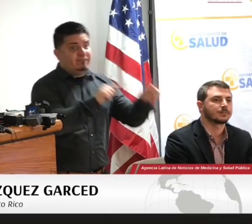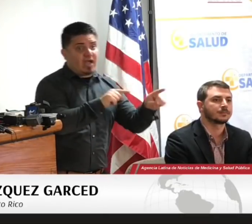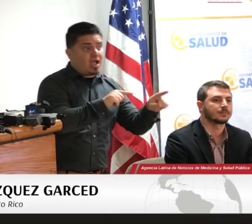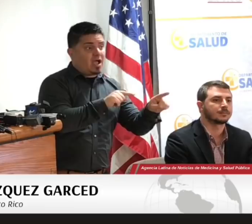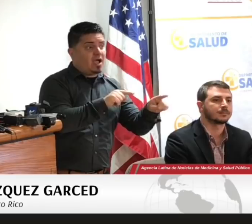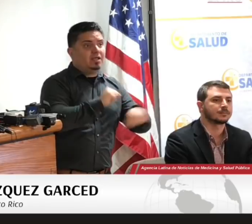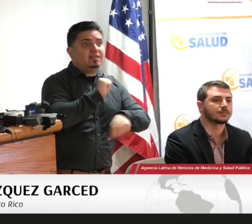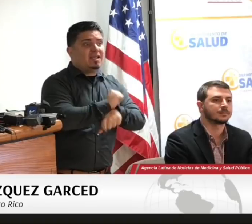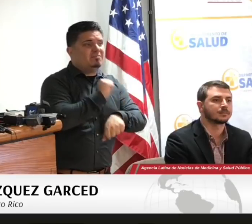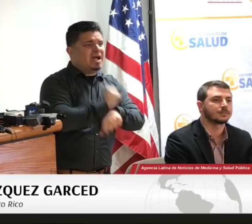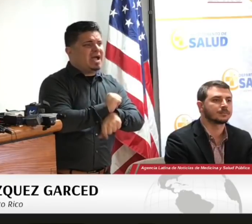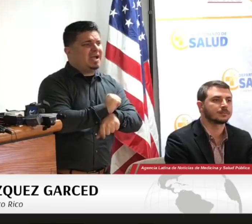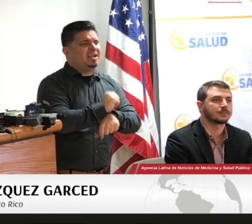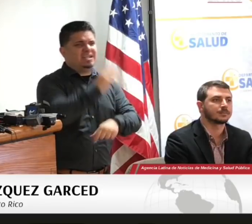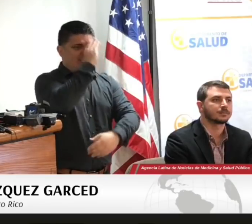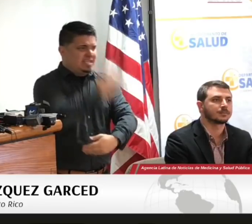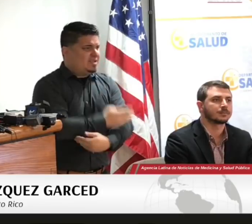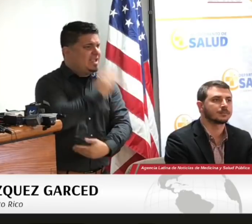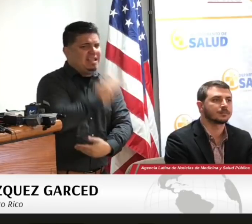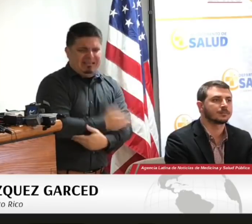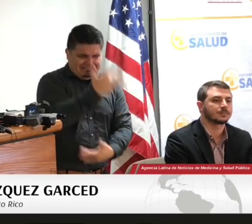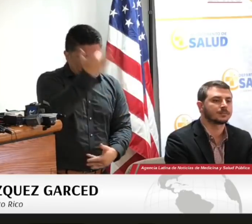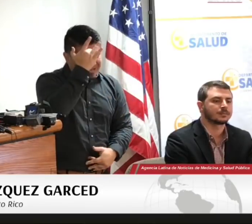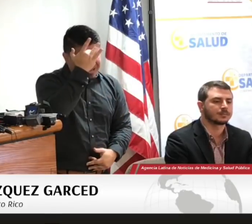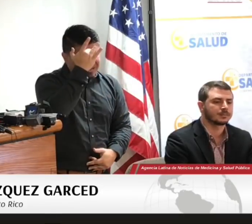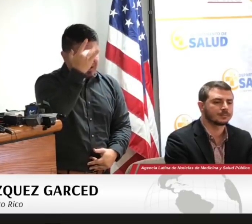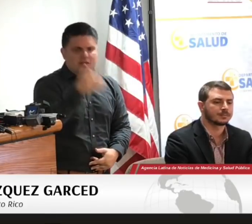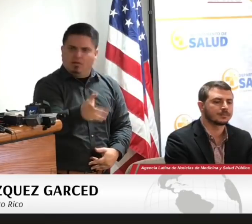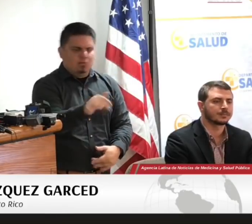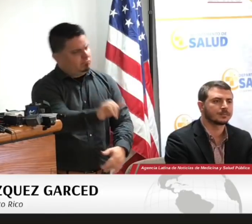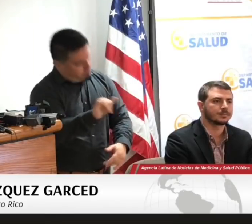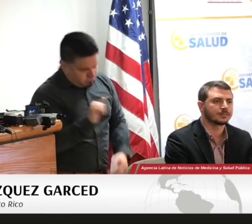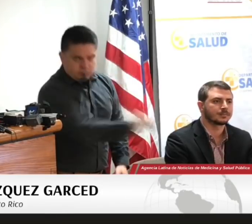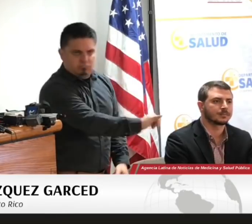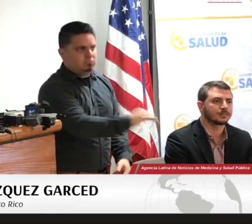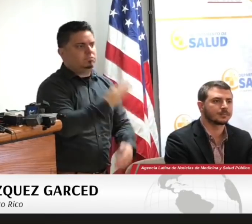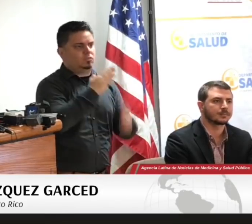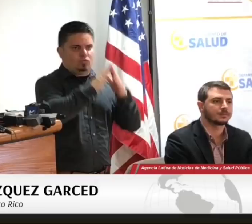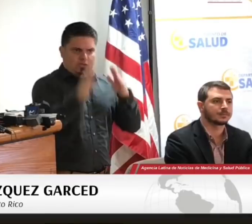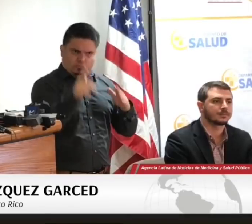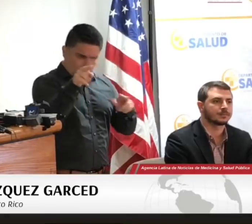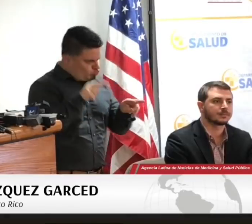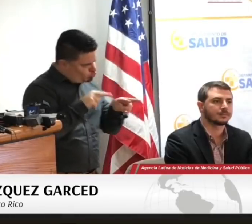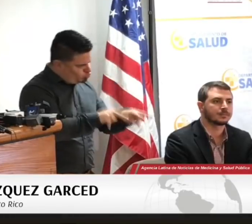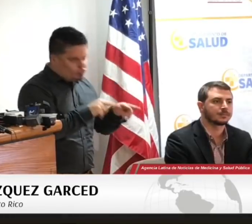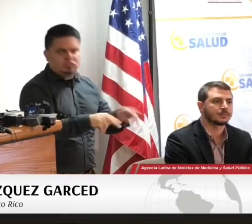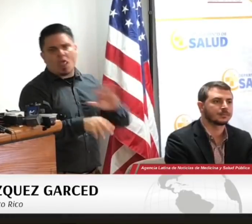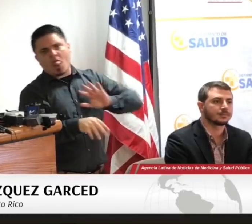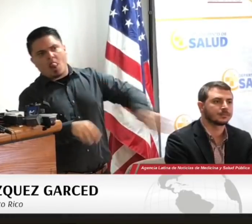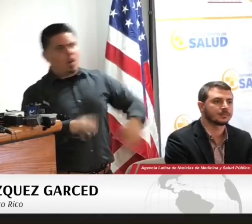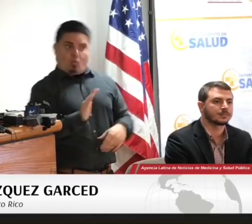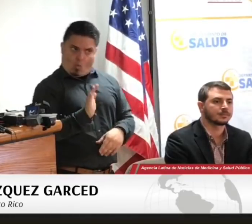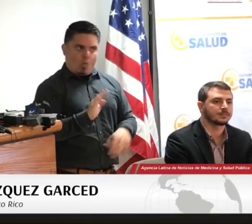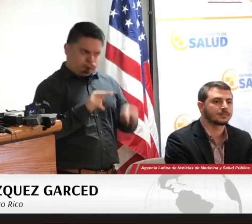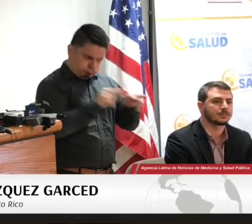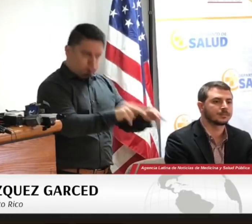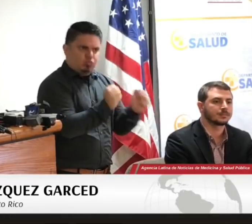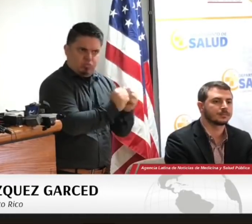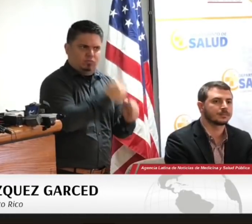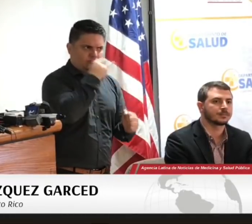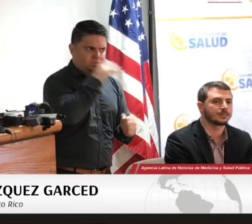a sus hijos enfermos. Permanezcan con ellos para que no asistan a la escuela o a los colegios y que puedan